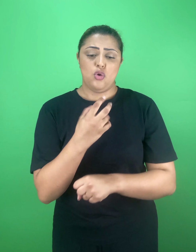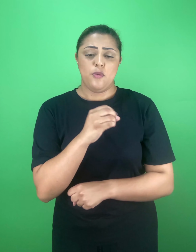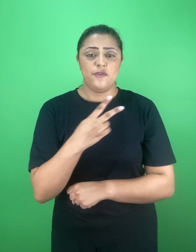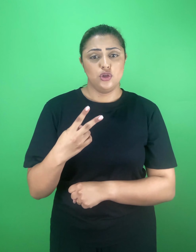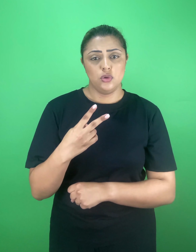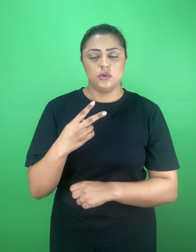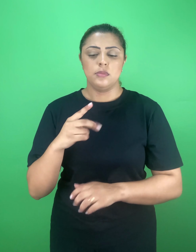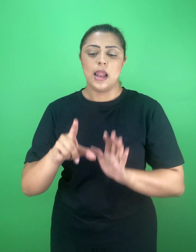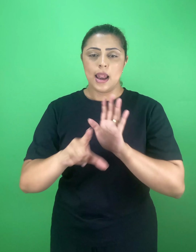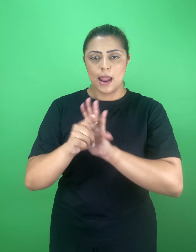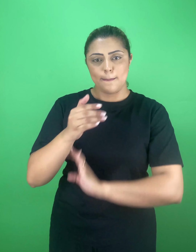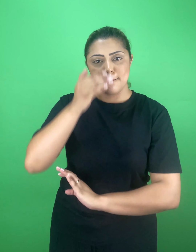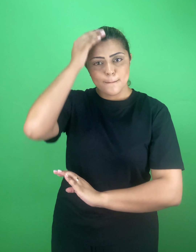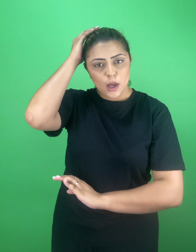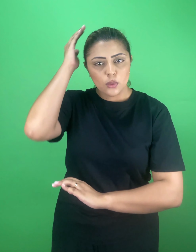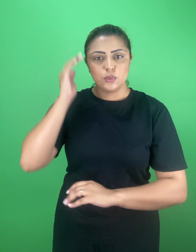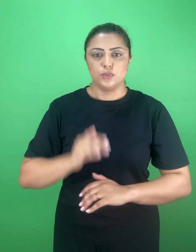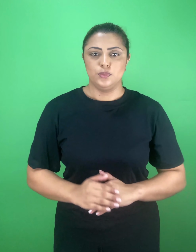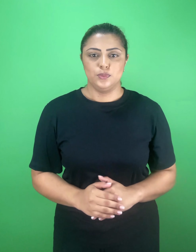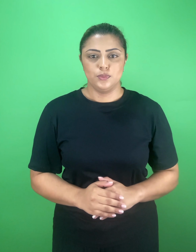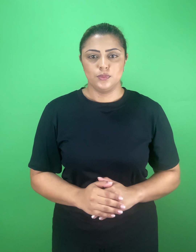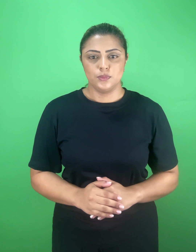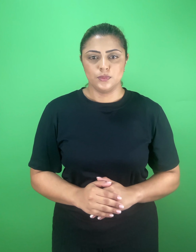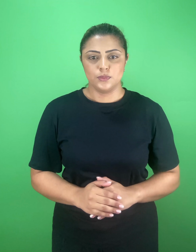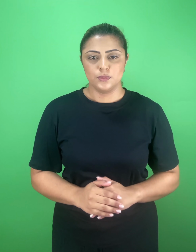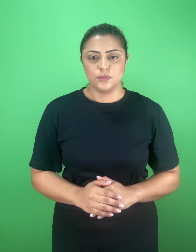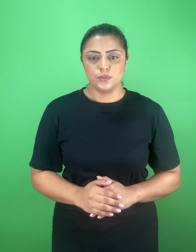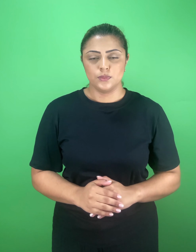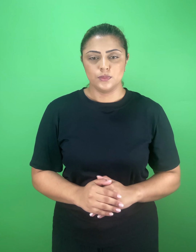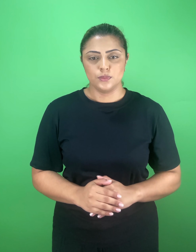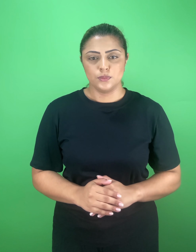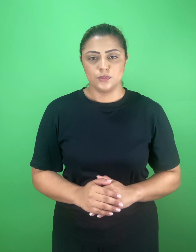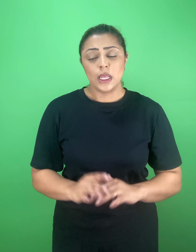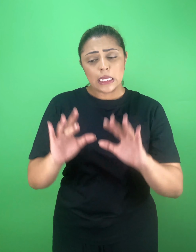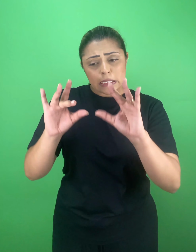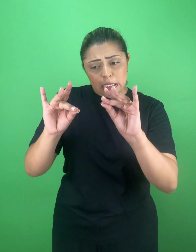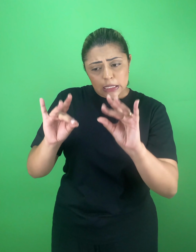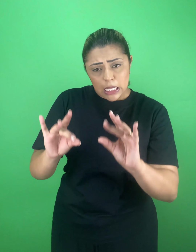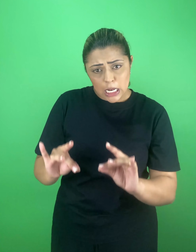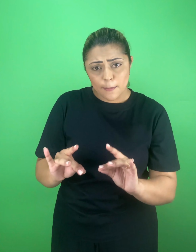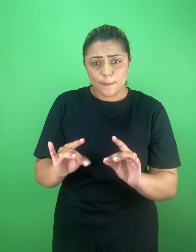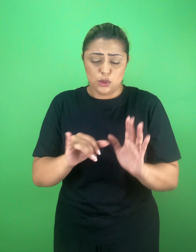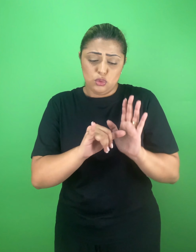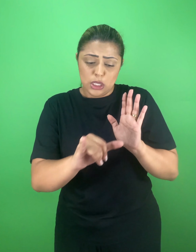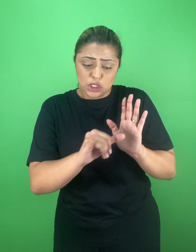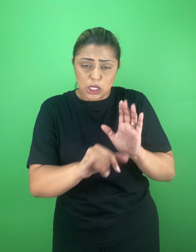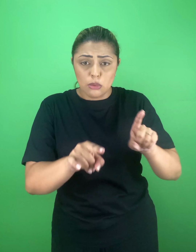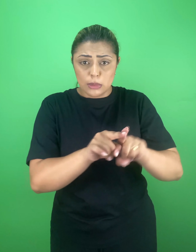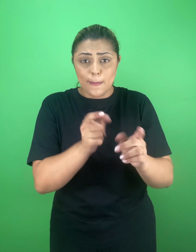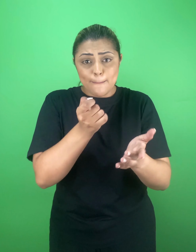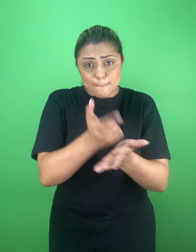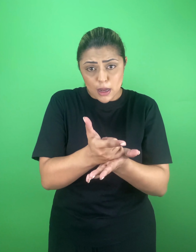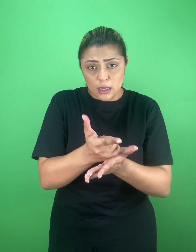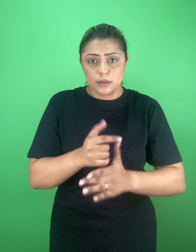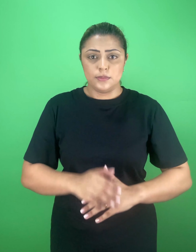Lei Paulo Gustavo Anexo 1 Detalhamento do objeto e financiamento Nº 1